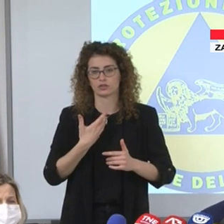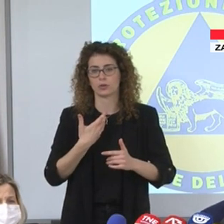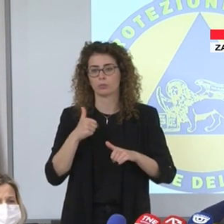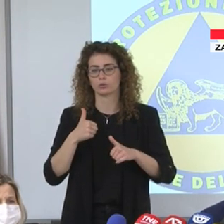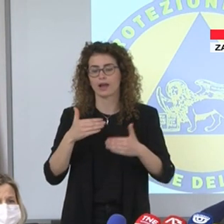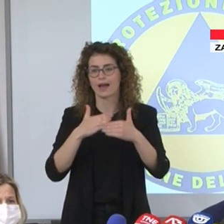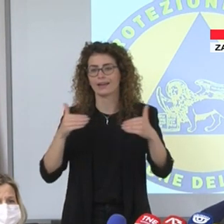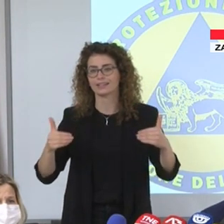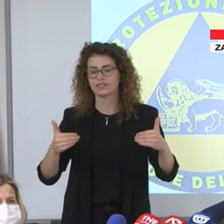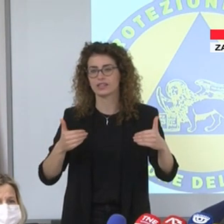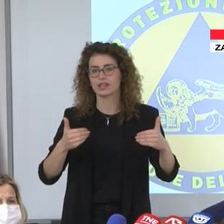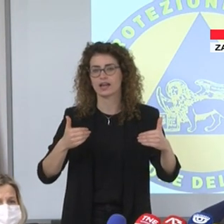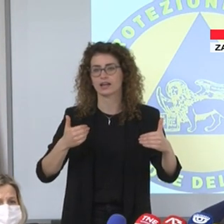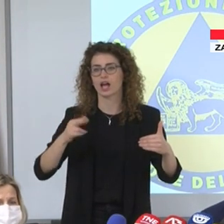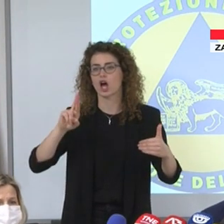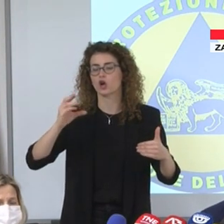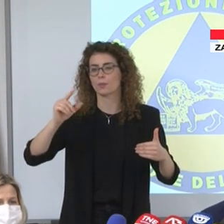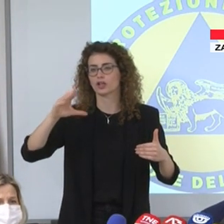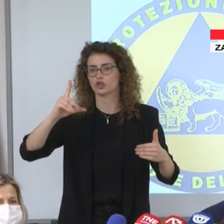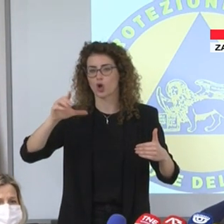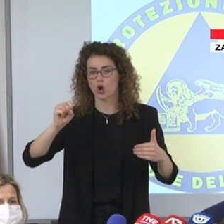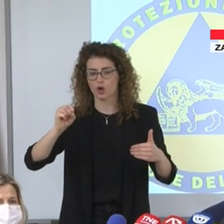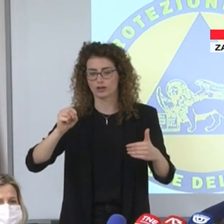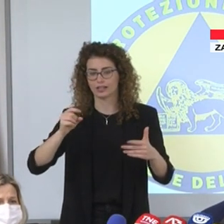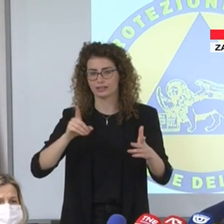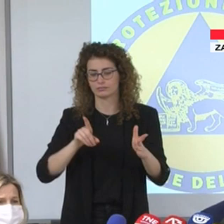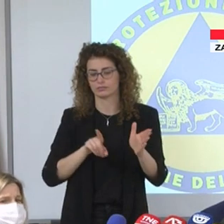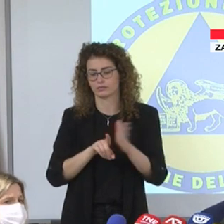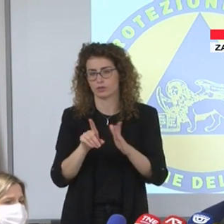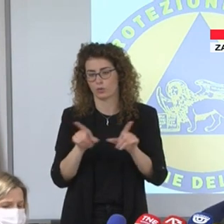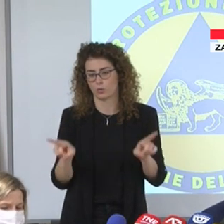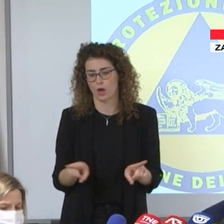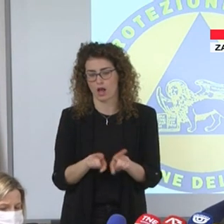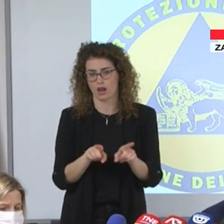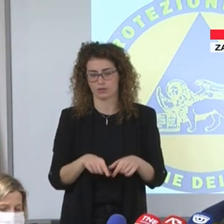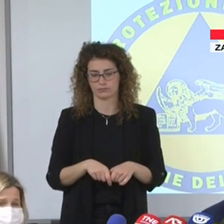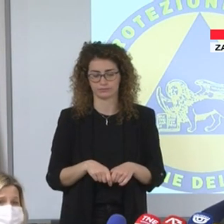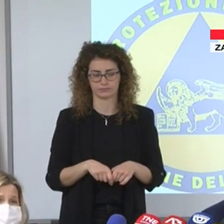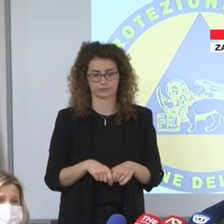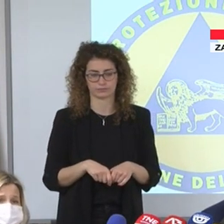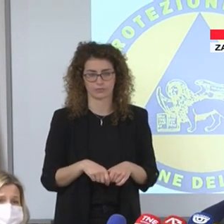Riviera Romagnola ha le stesse soluzioni e quindi abbiamo cercato di fare anche una cosa uniforme.